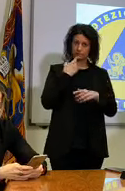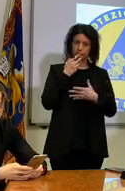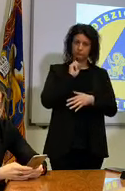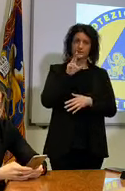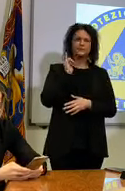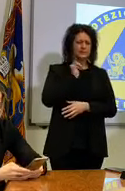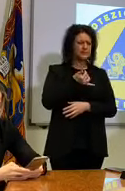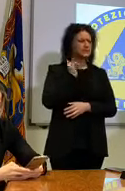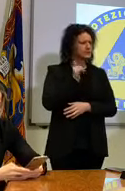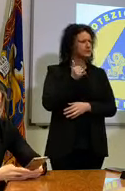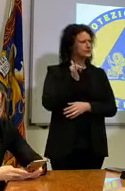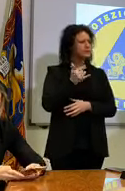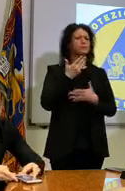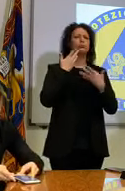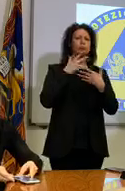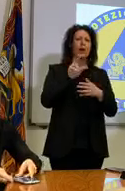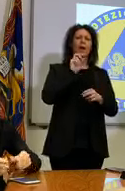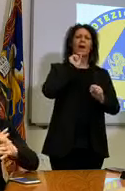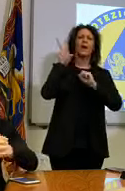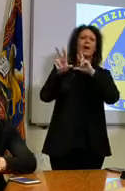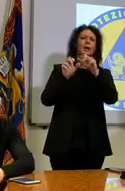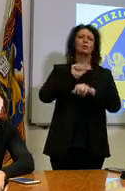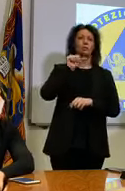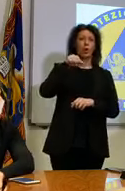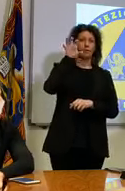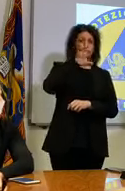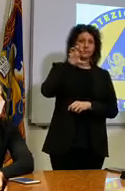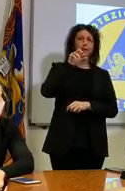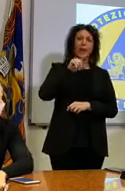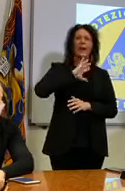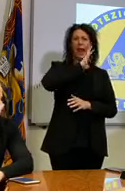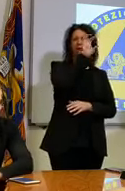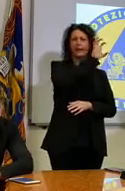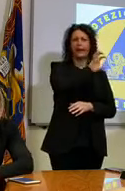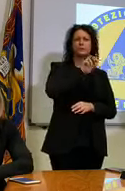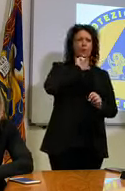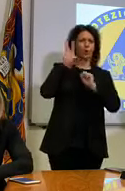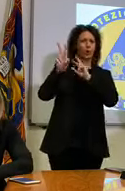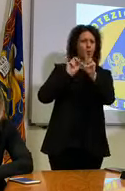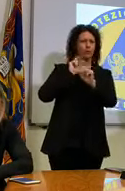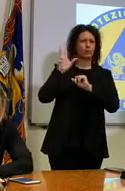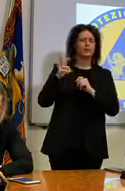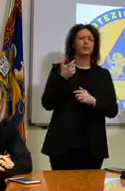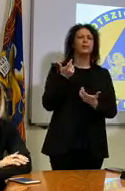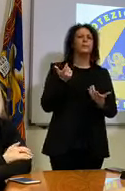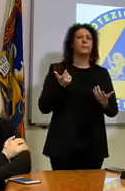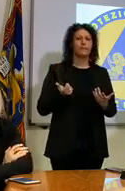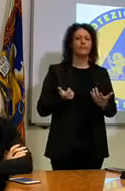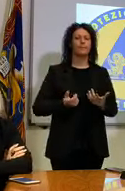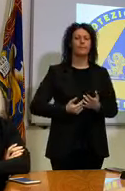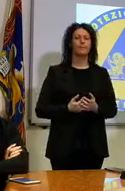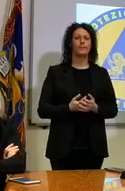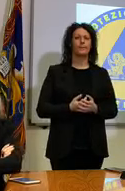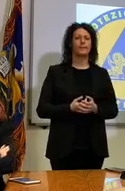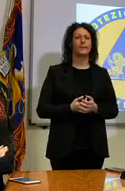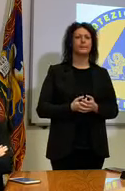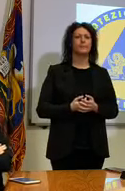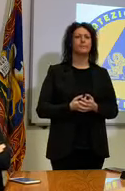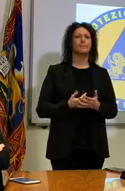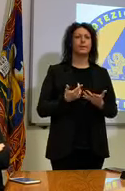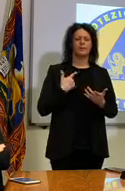le segnalazioni sono pervenute da noi anche da altre regioni in più occasioni. Poiché non si trovava bene